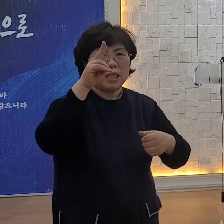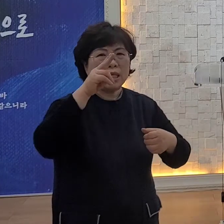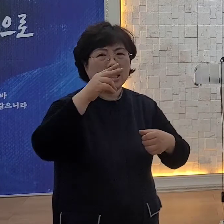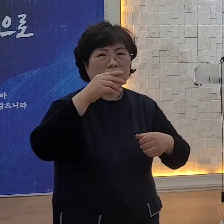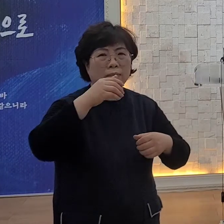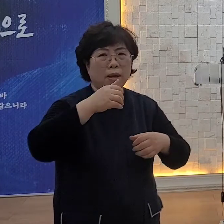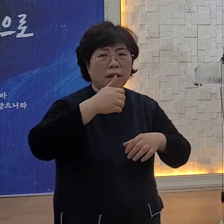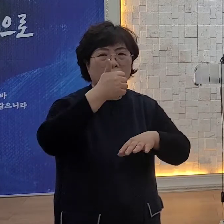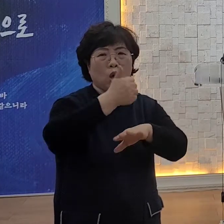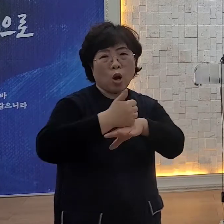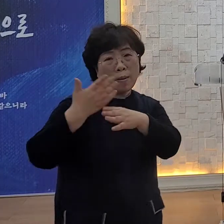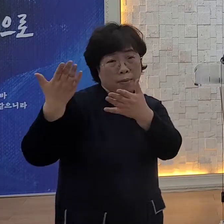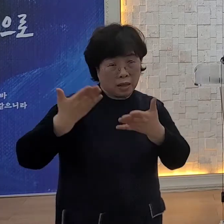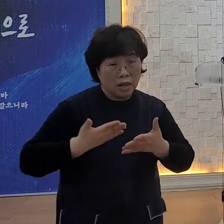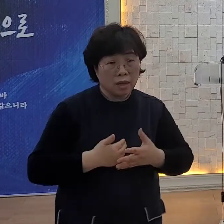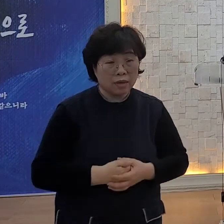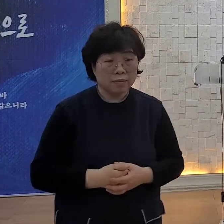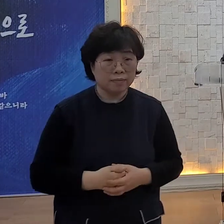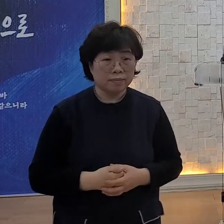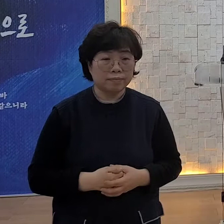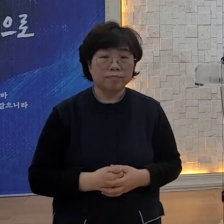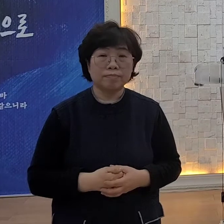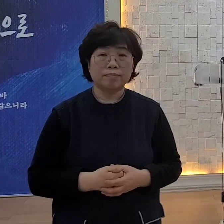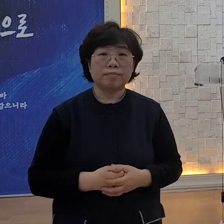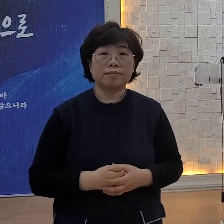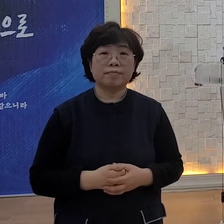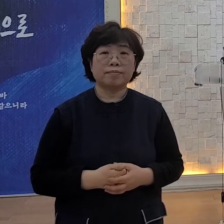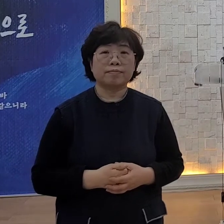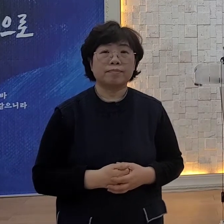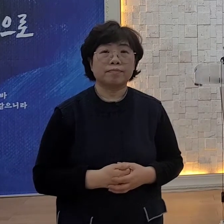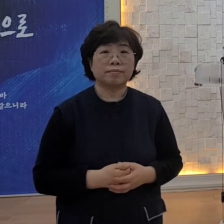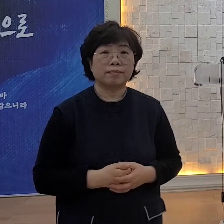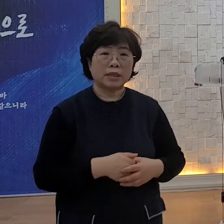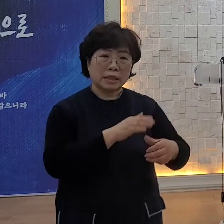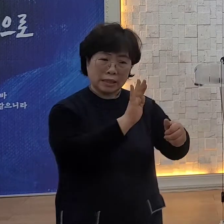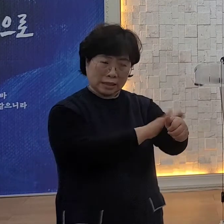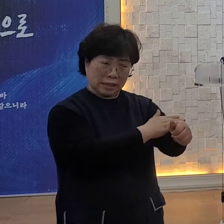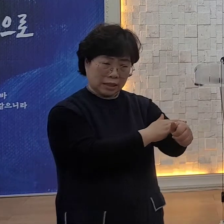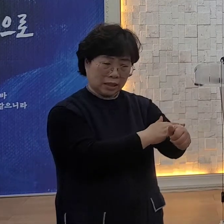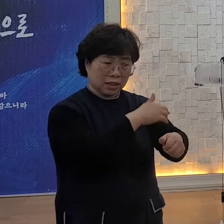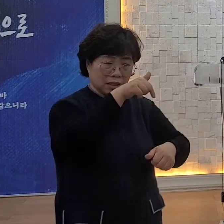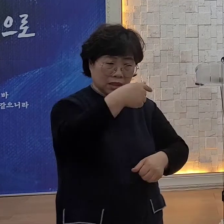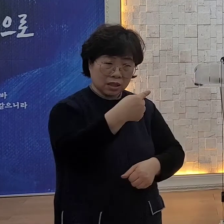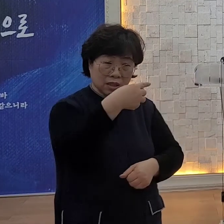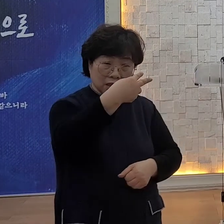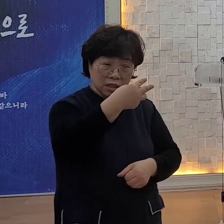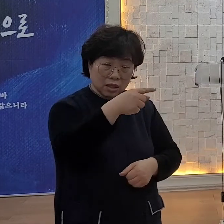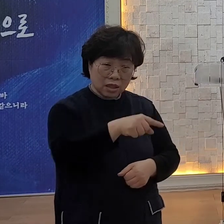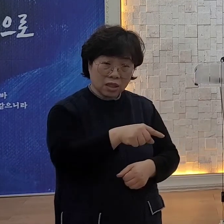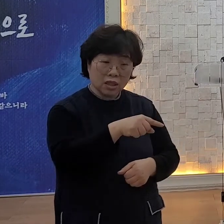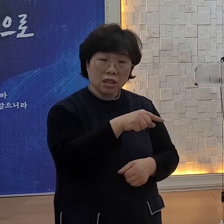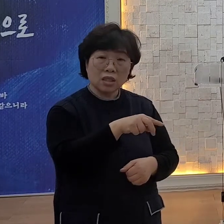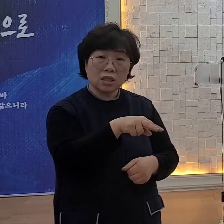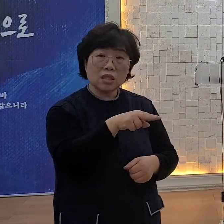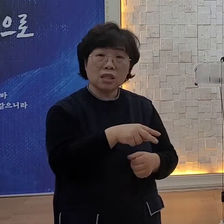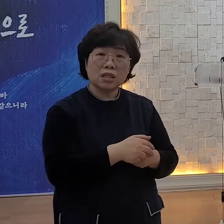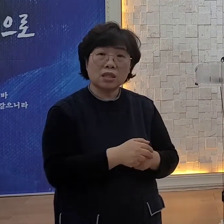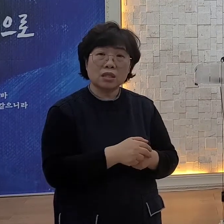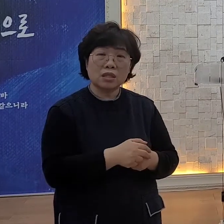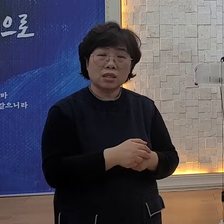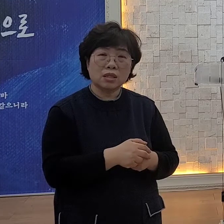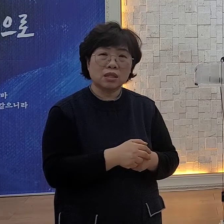죽잖아요. 자, 그런데 여기서 나오는 이 그릇됨, 그들의 그릇됨이라고 하는 이 그릇됨을